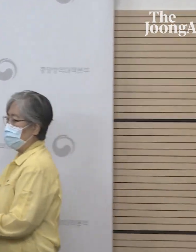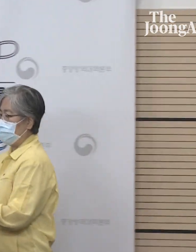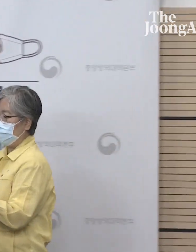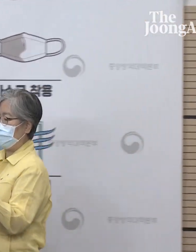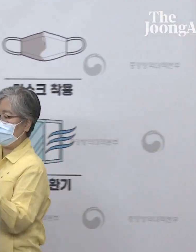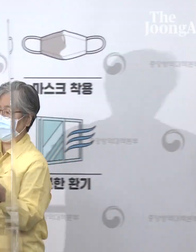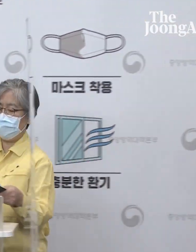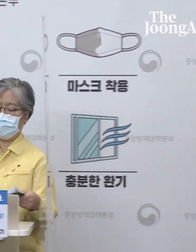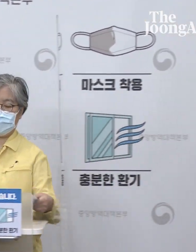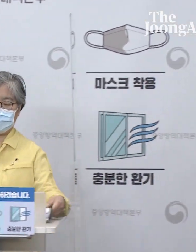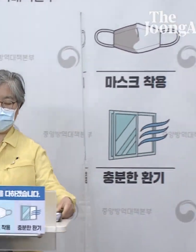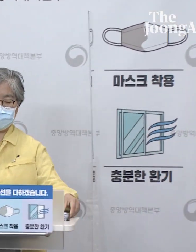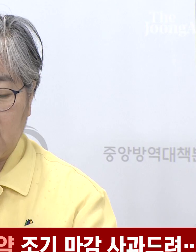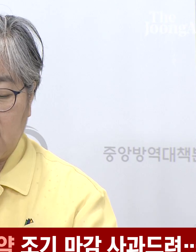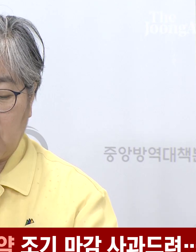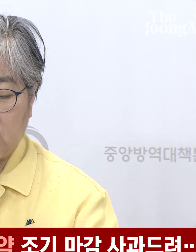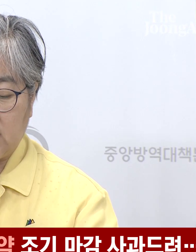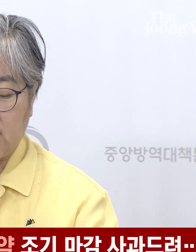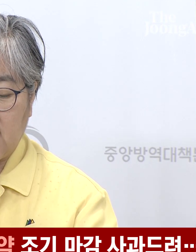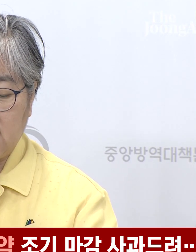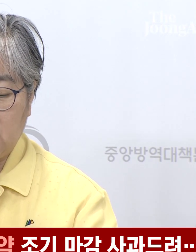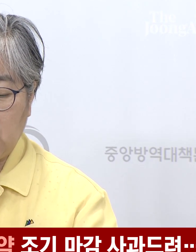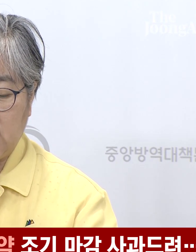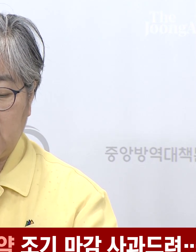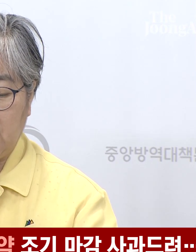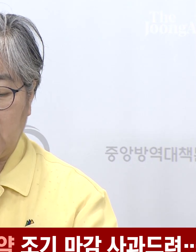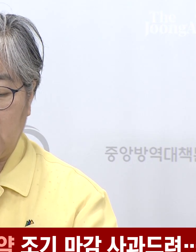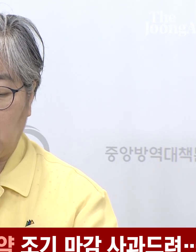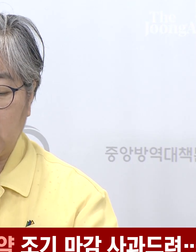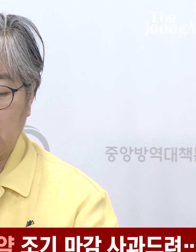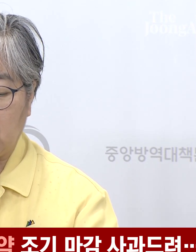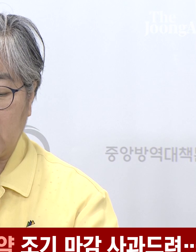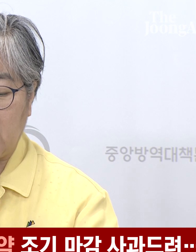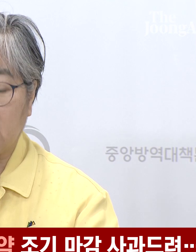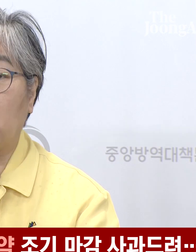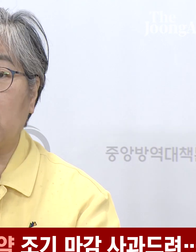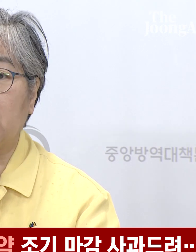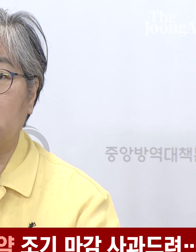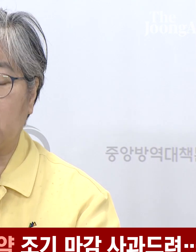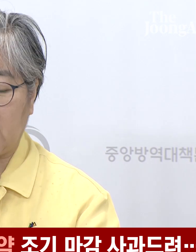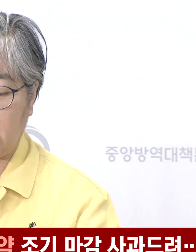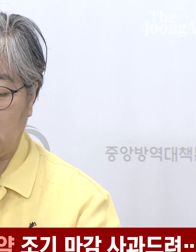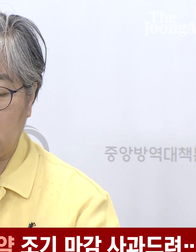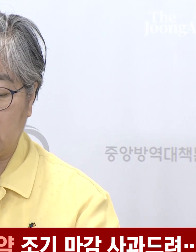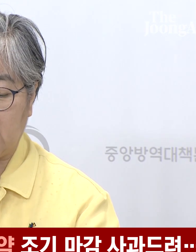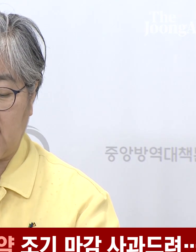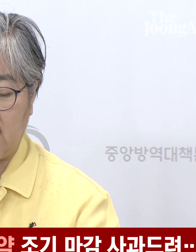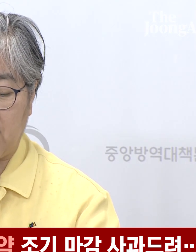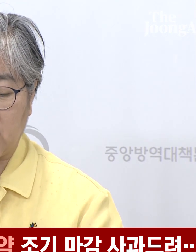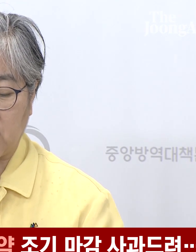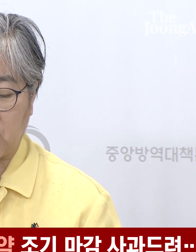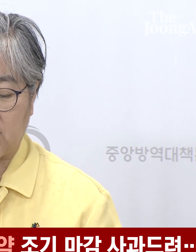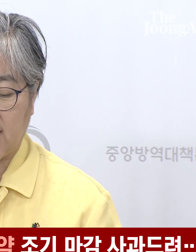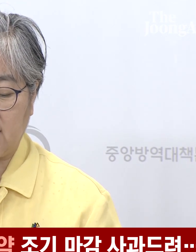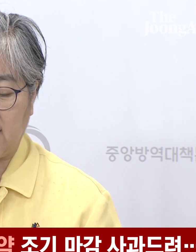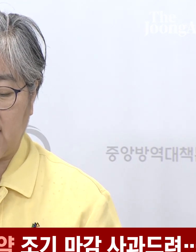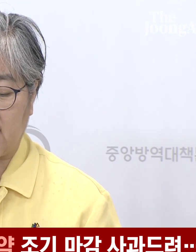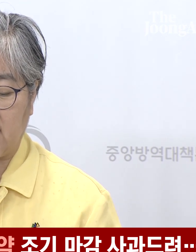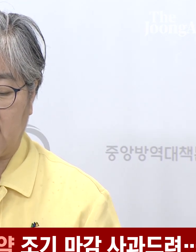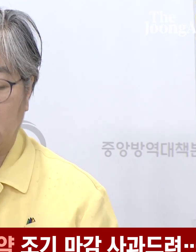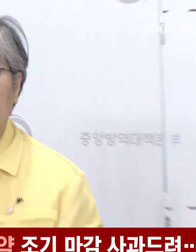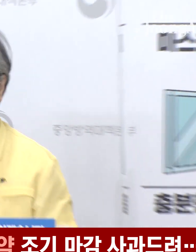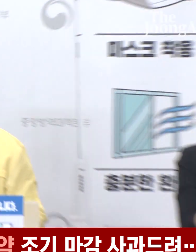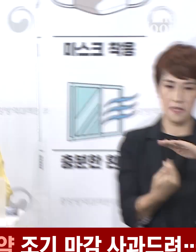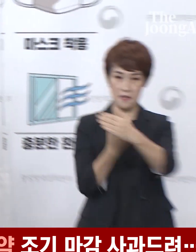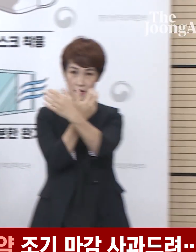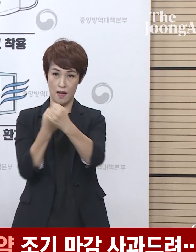진행하도록 하겠습니다. 먼저 지난 7월 12일 55세에서 59세 연령대의 예방접종 사전